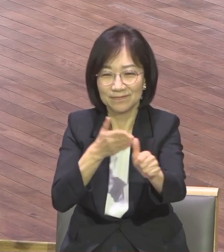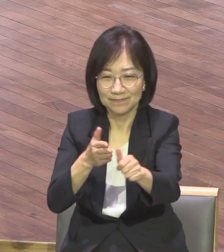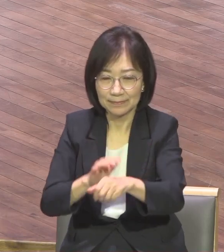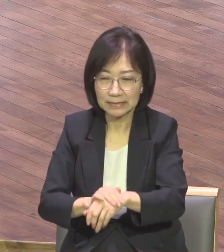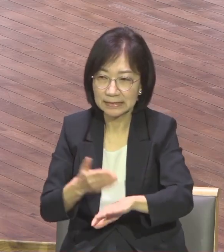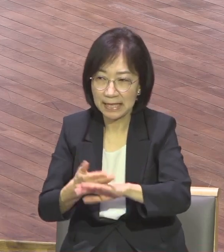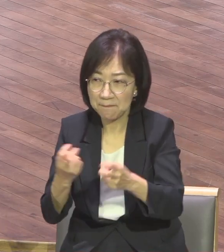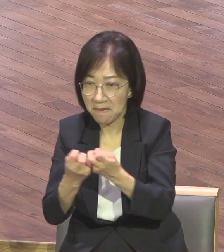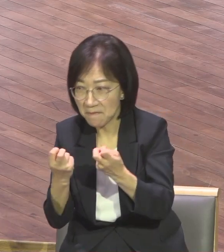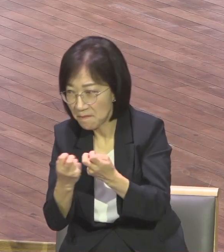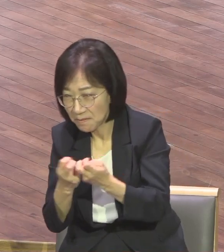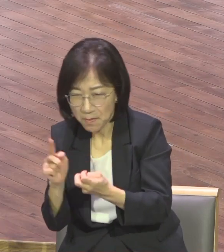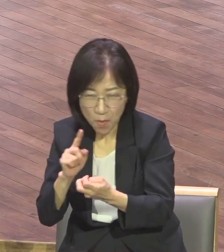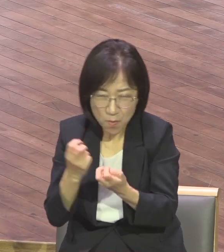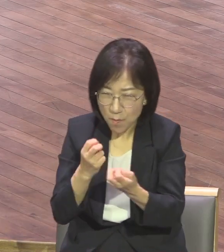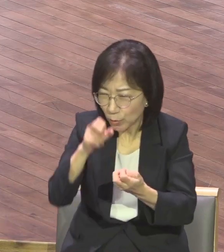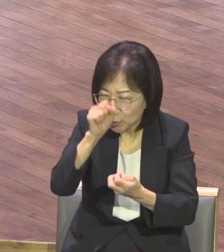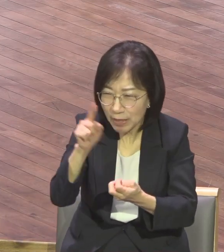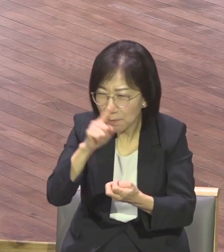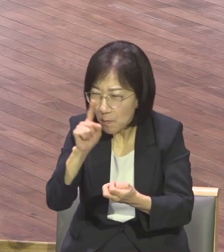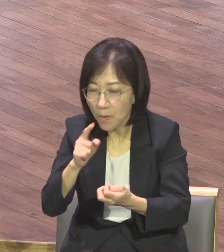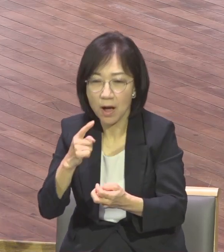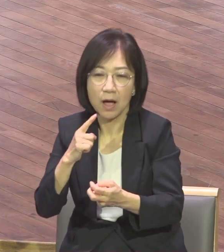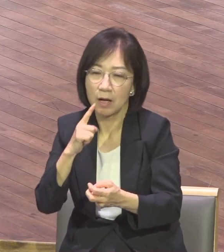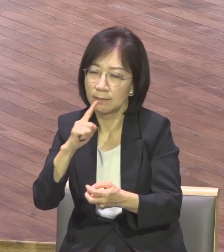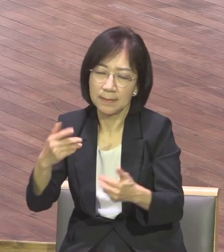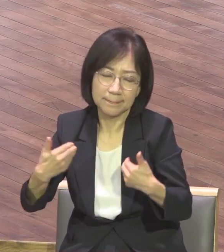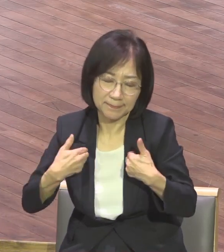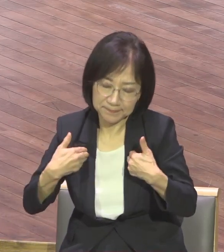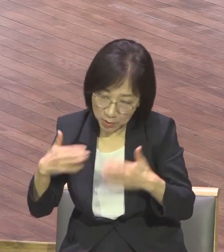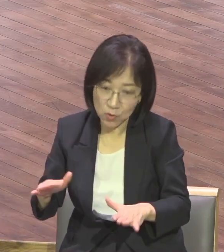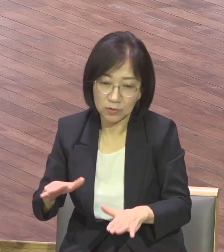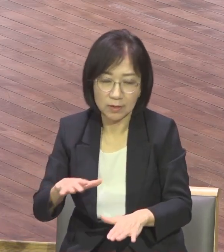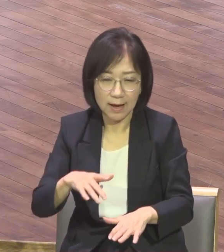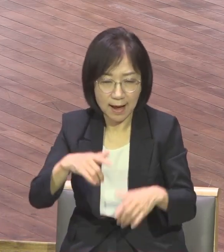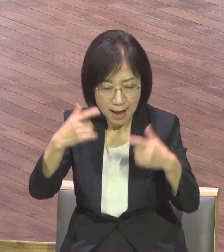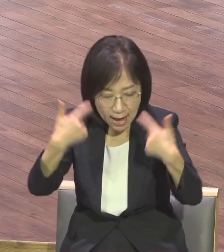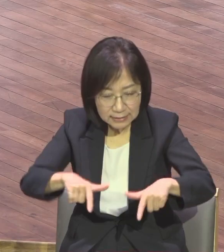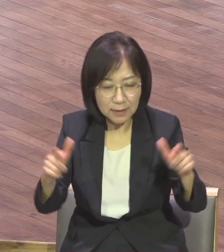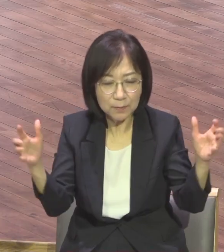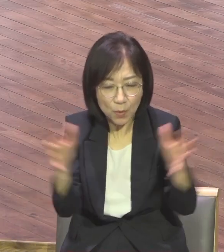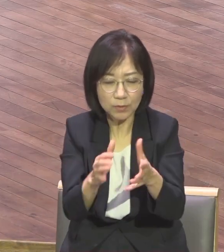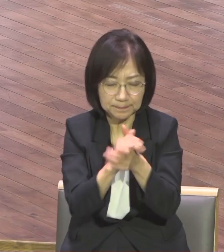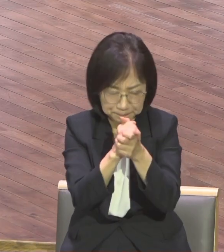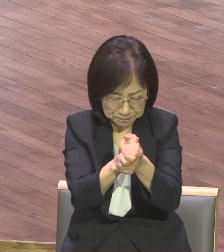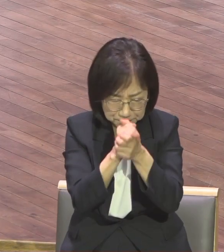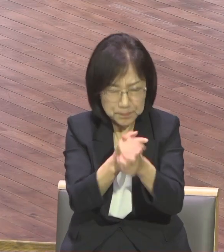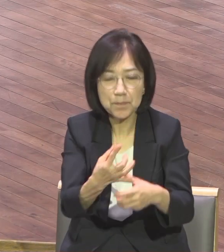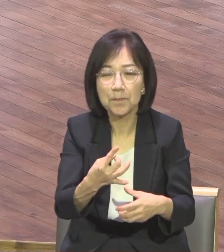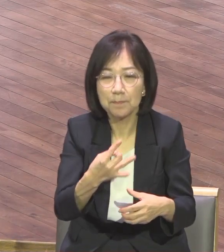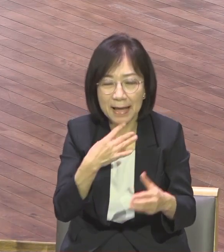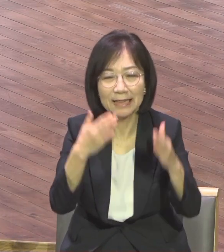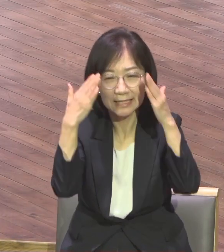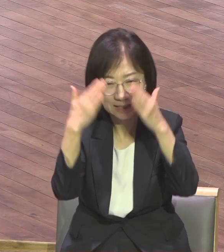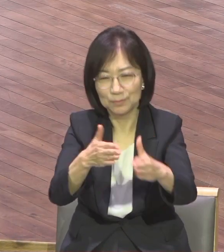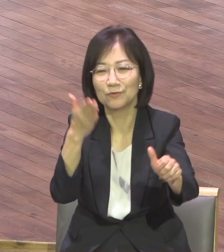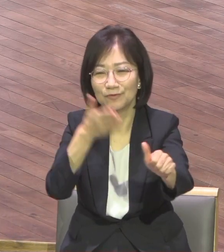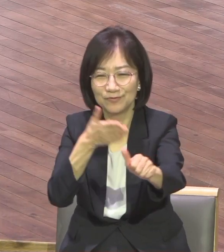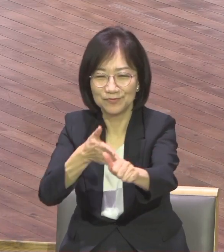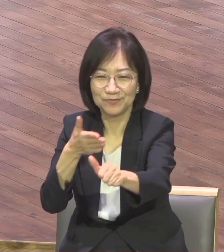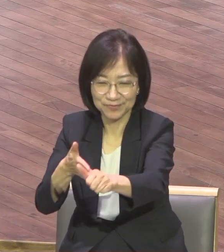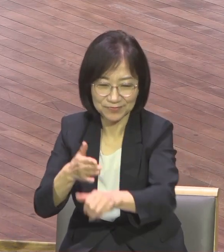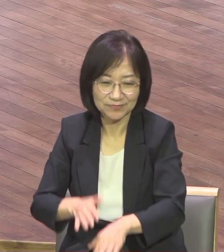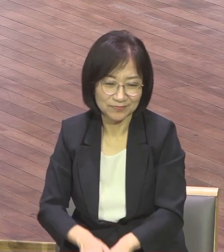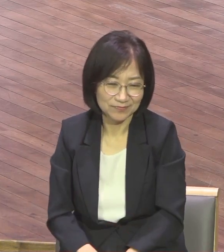마세요. 어쩌자 저쩌자 그건 뒤에 이야기. 먼저 모여서 계속 기도하면 돼요. 기도. 오로지